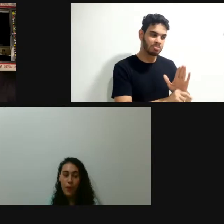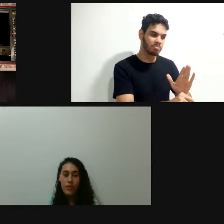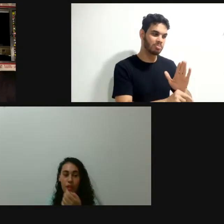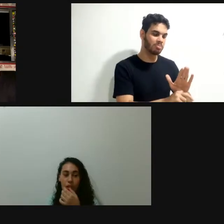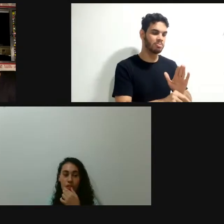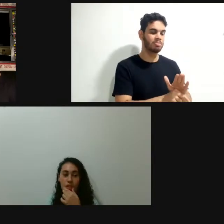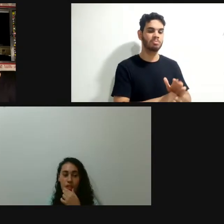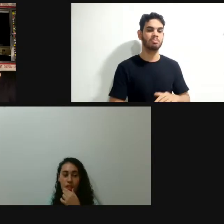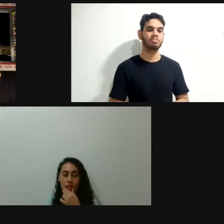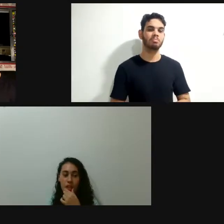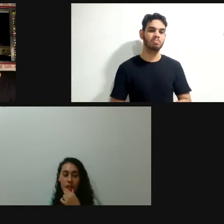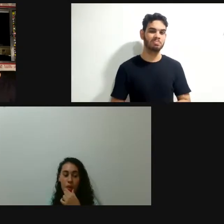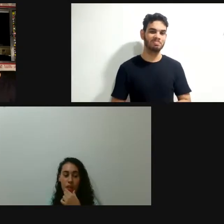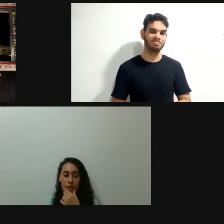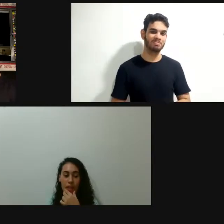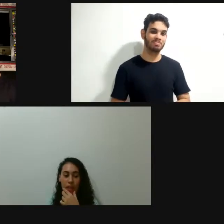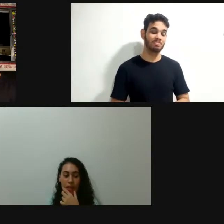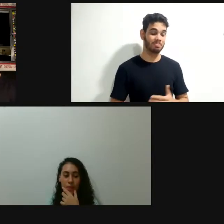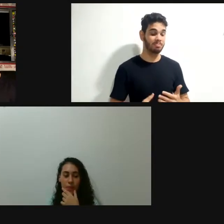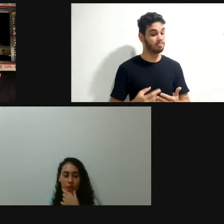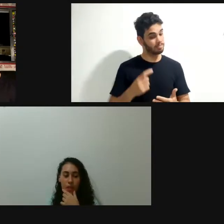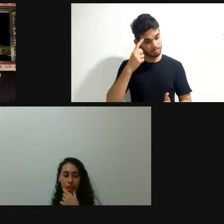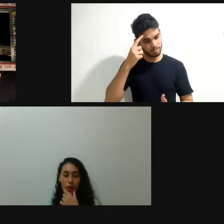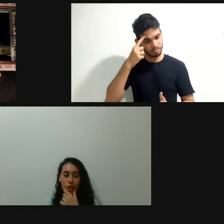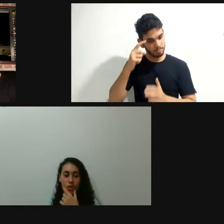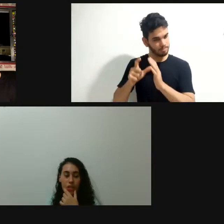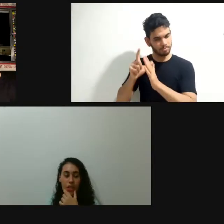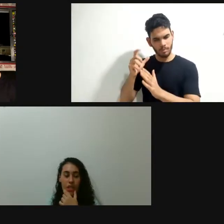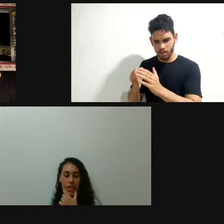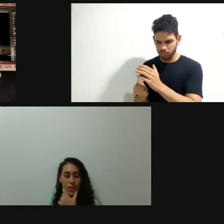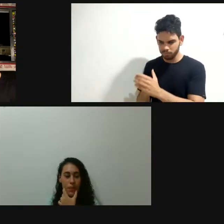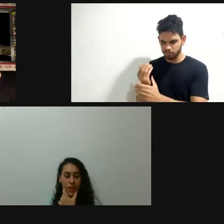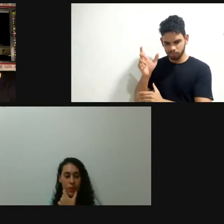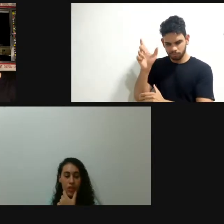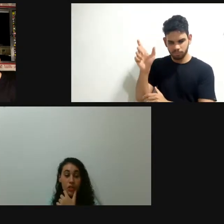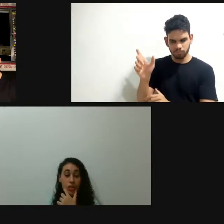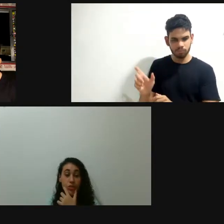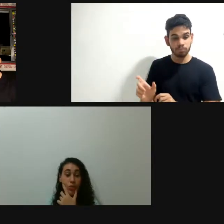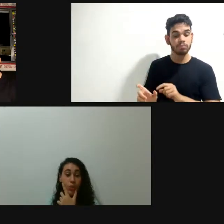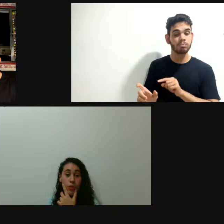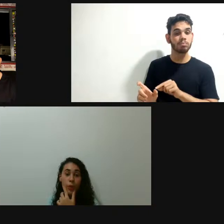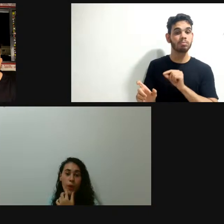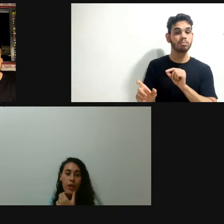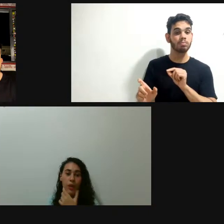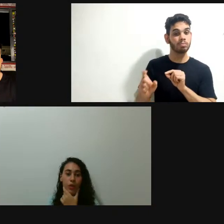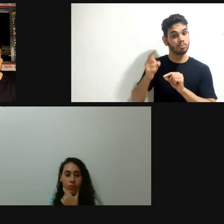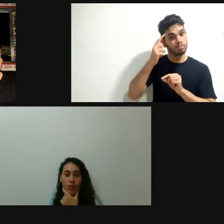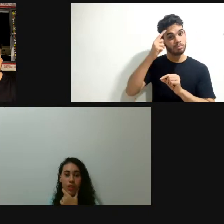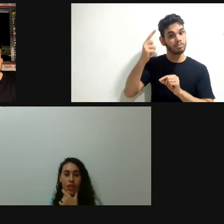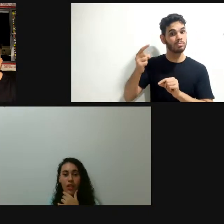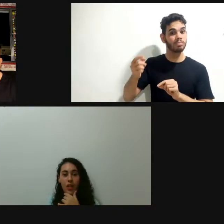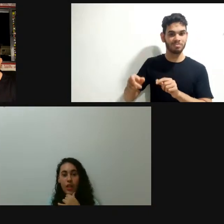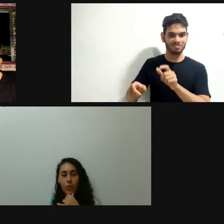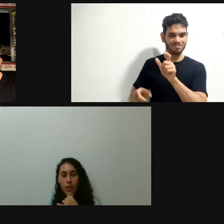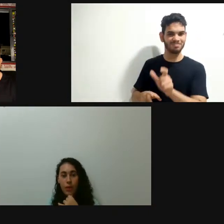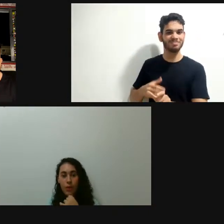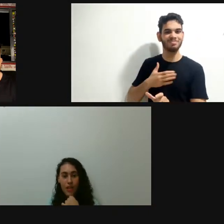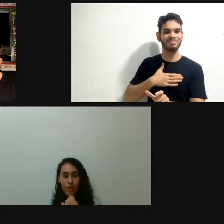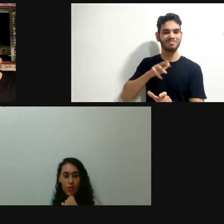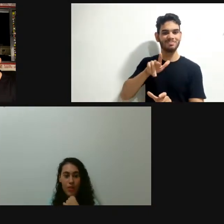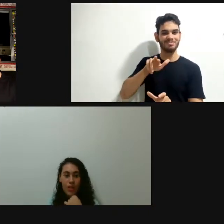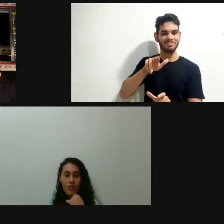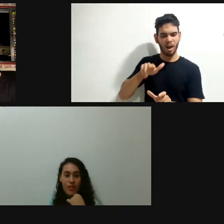é um personagem que eu criei, eu acho que inspirando bastante no meu irmão. Eu tenho um